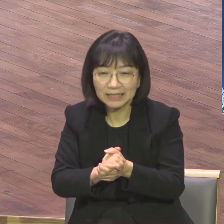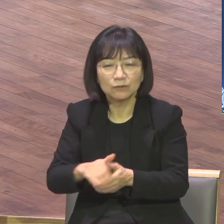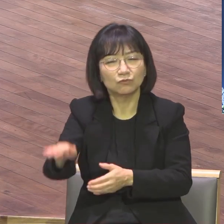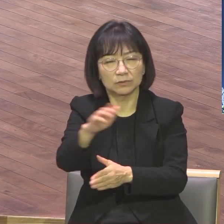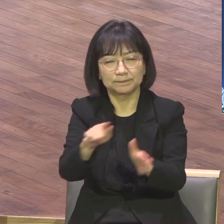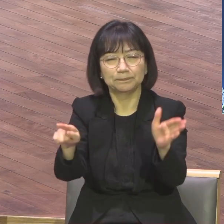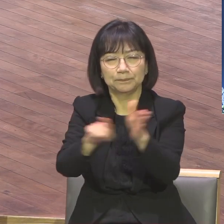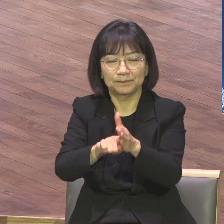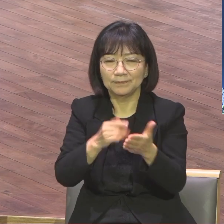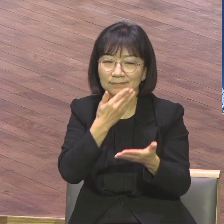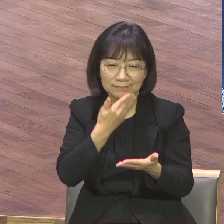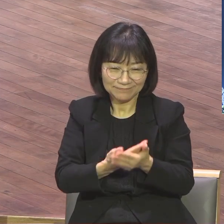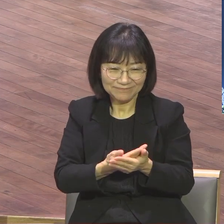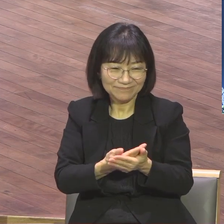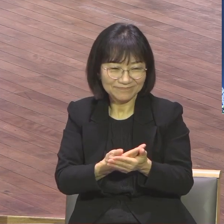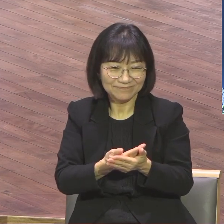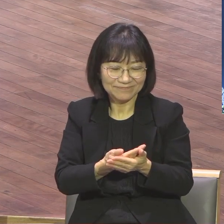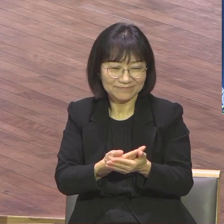믿음까지 믿음.